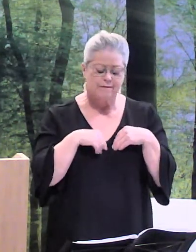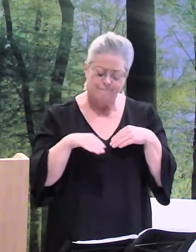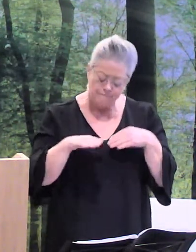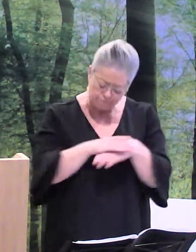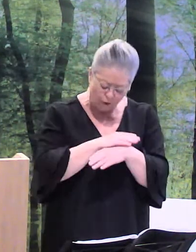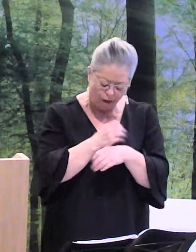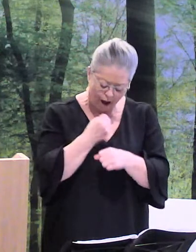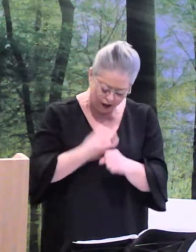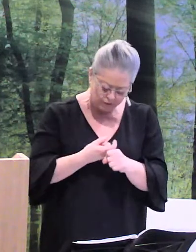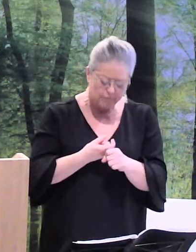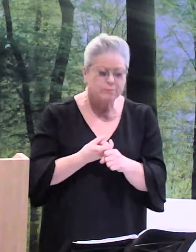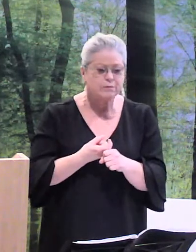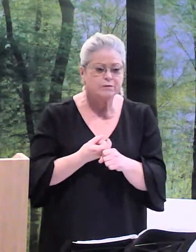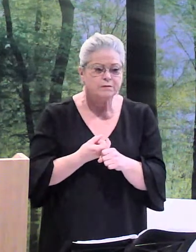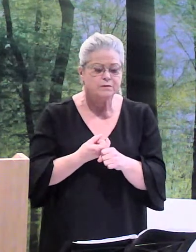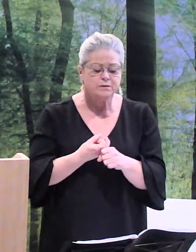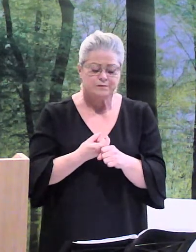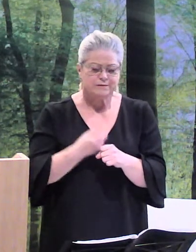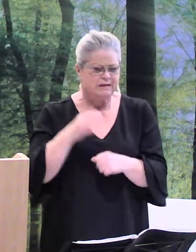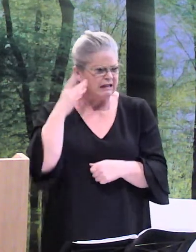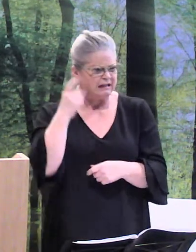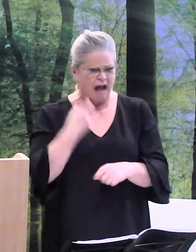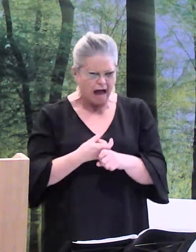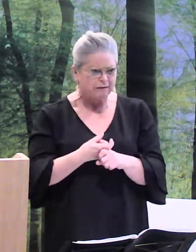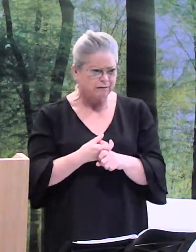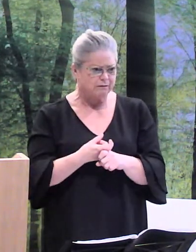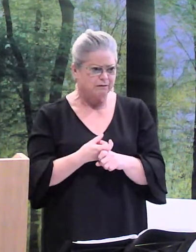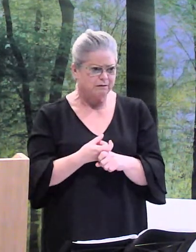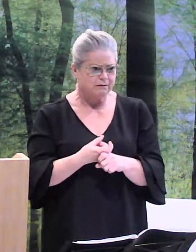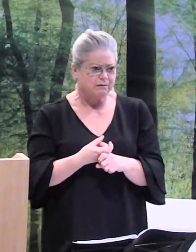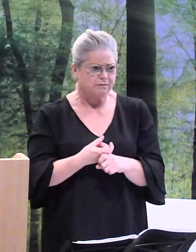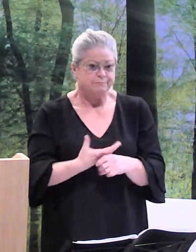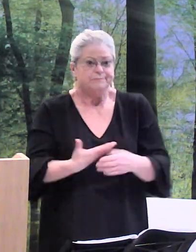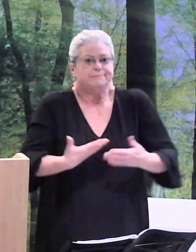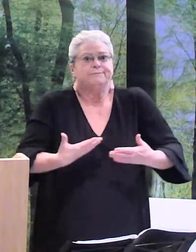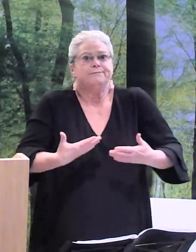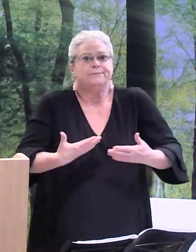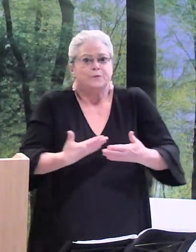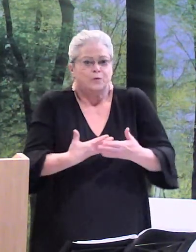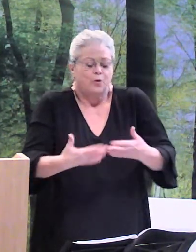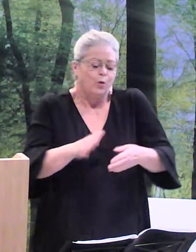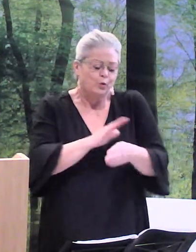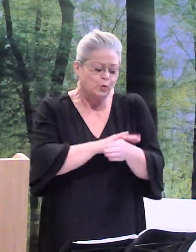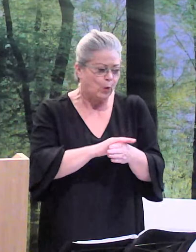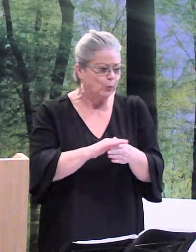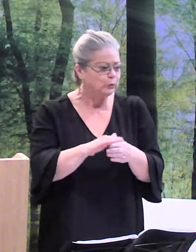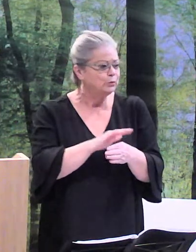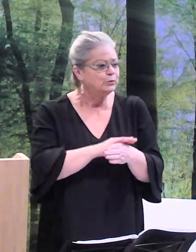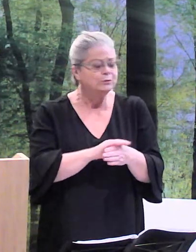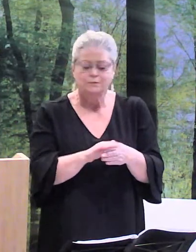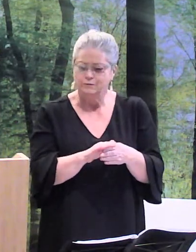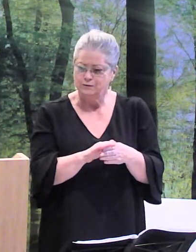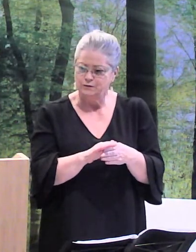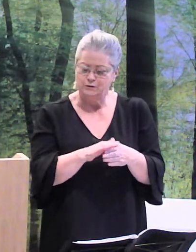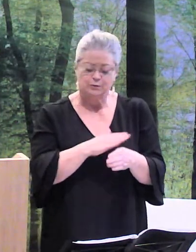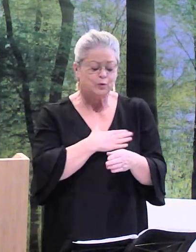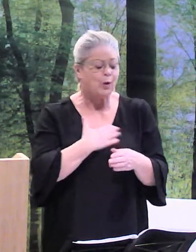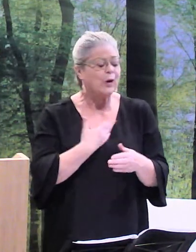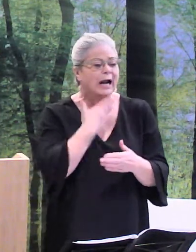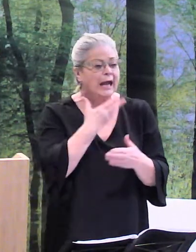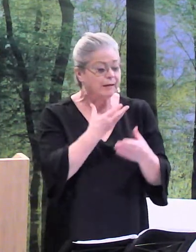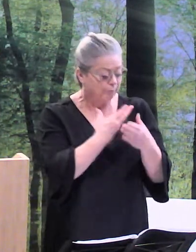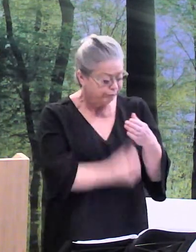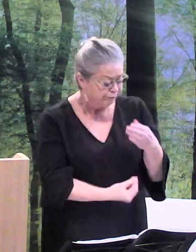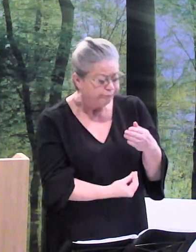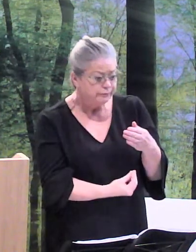volharden. Dat klinkt hard, maar het is een grote troost. Want zolang de leegte